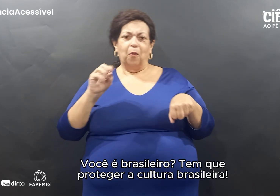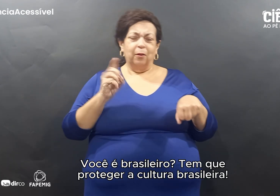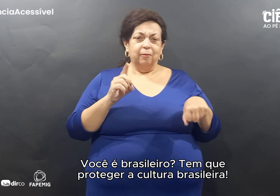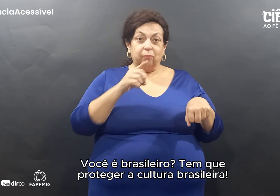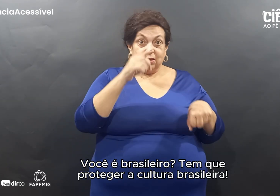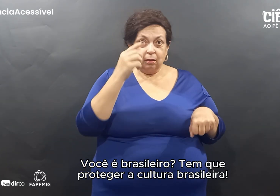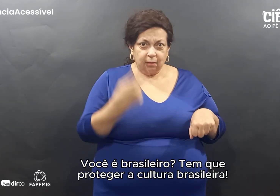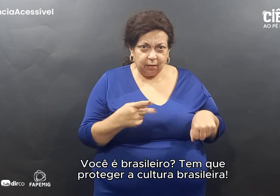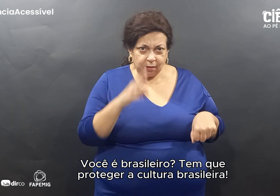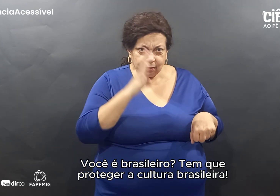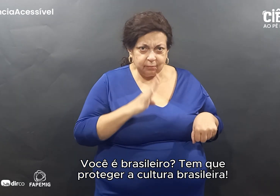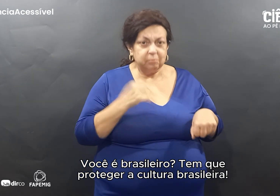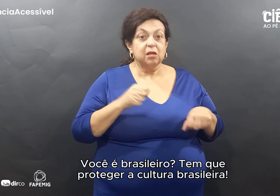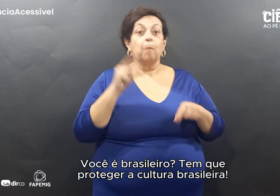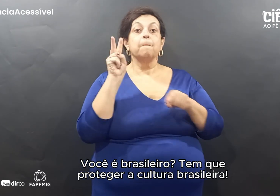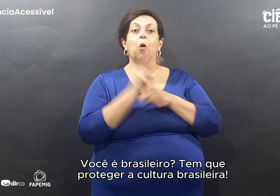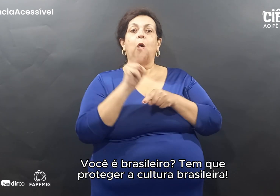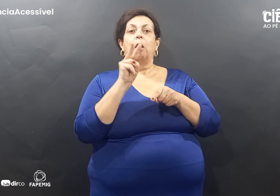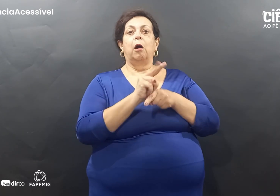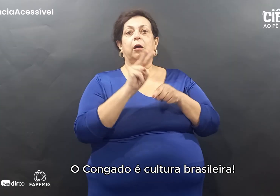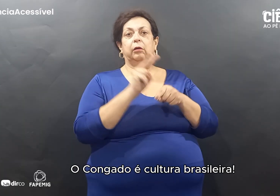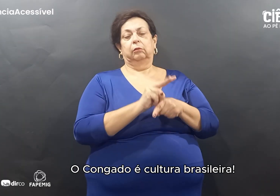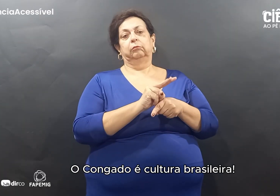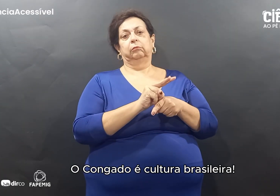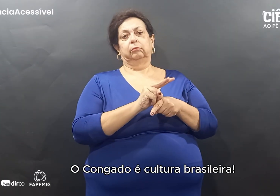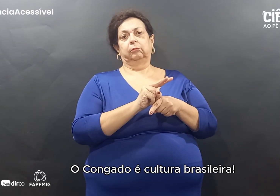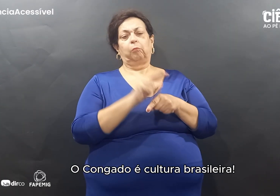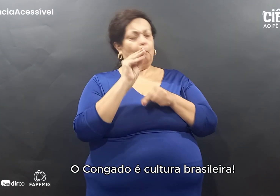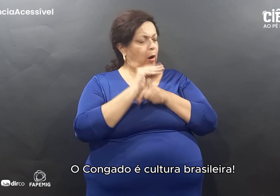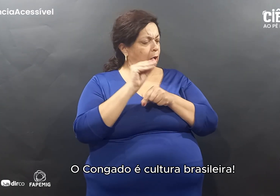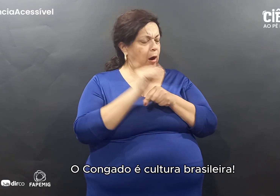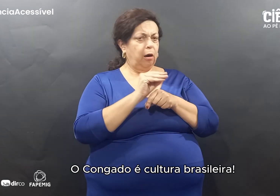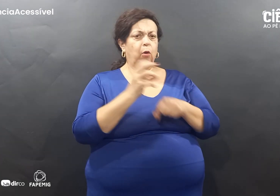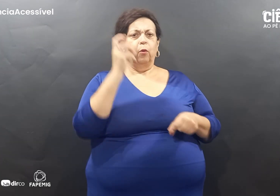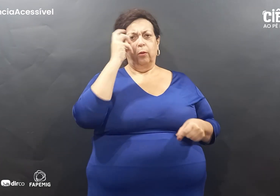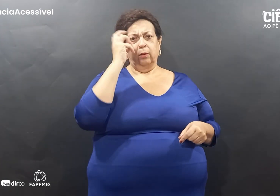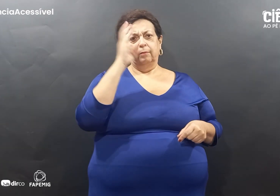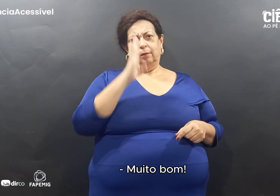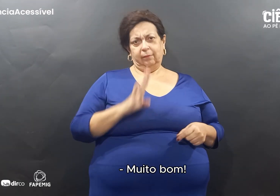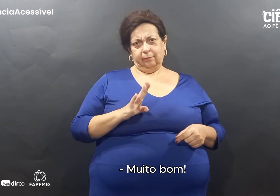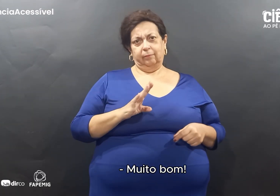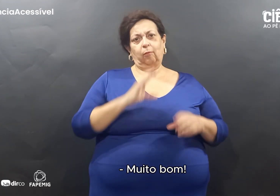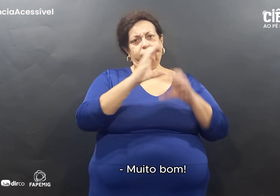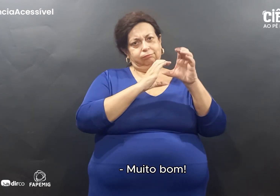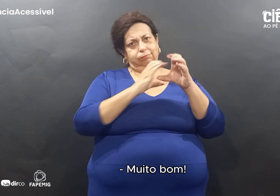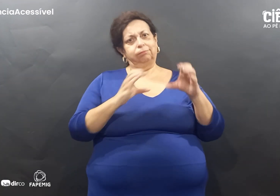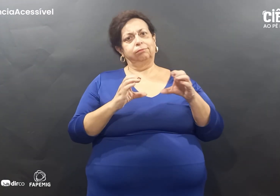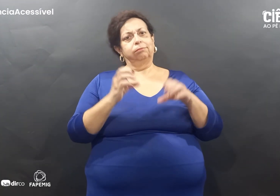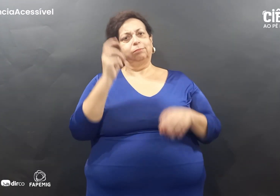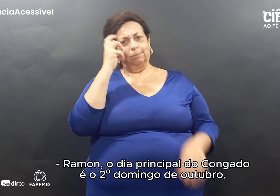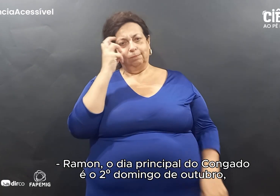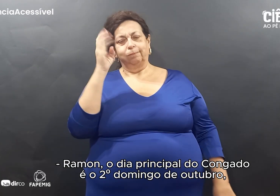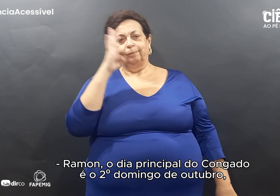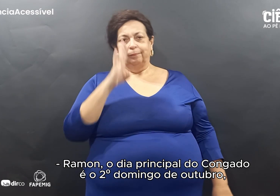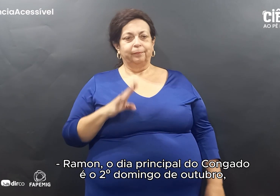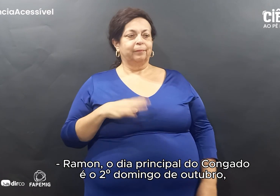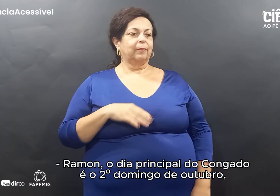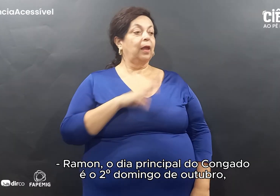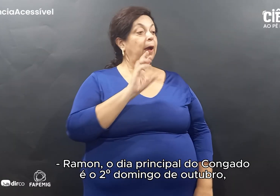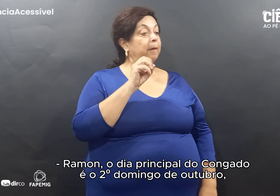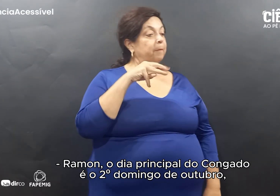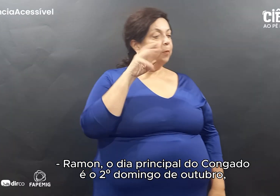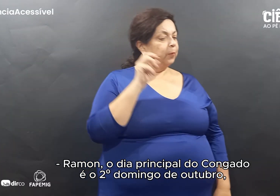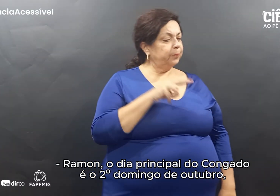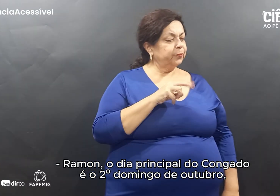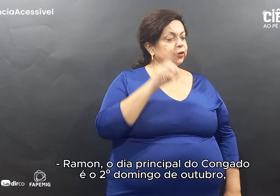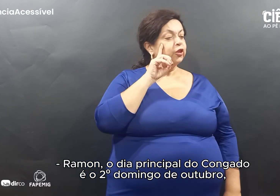é brasileiro? Tem que proteger a cultura brasileira. O Congado é cultura brasileira. Muito bom. Ramon, o